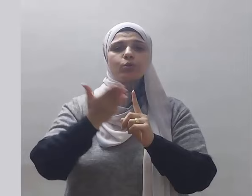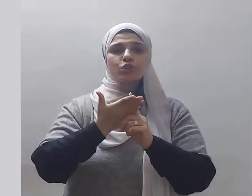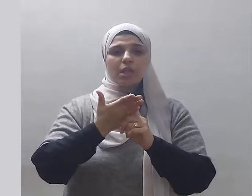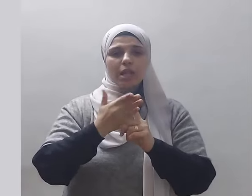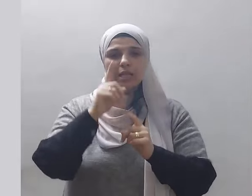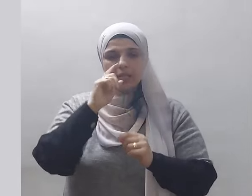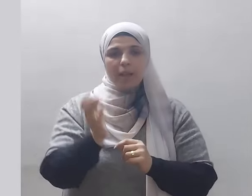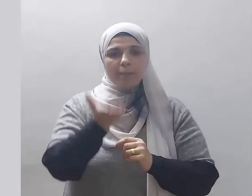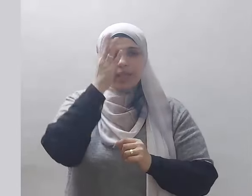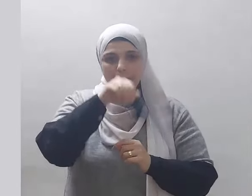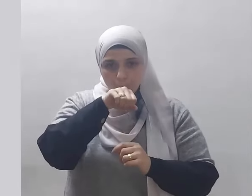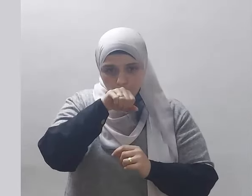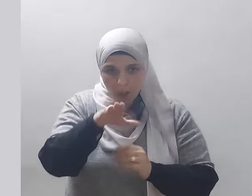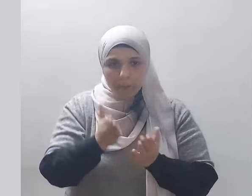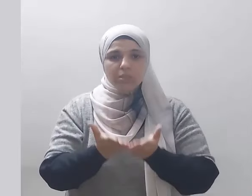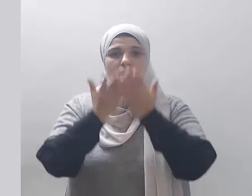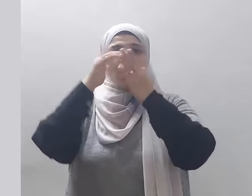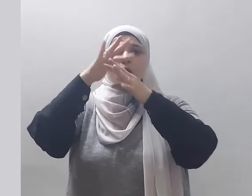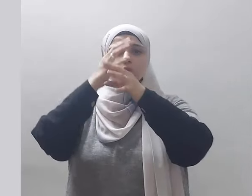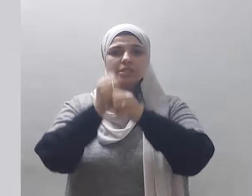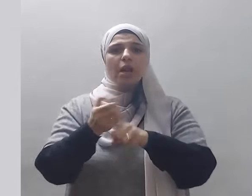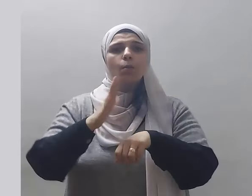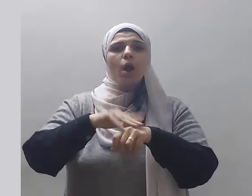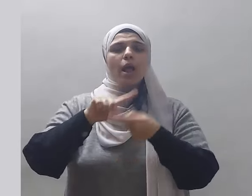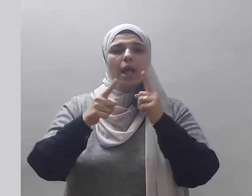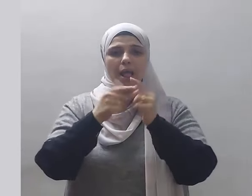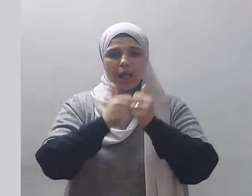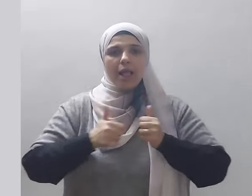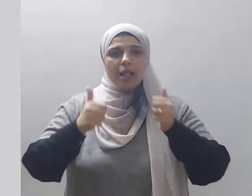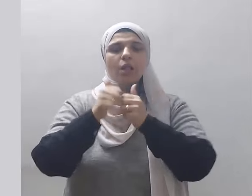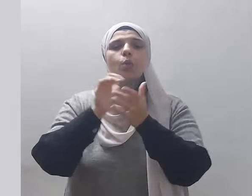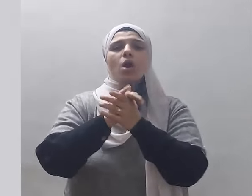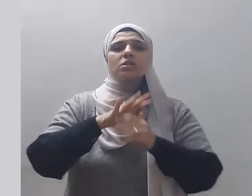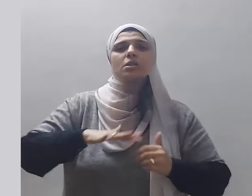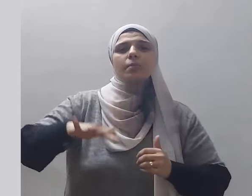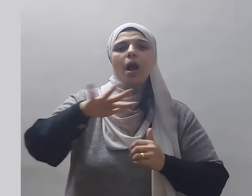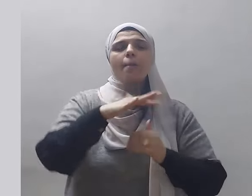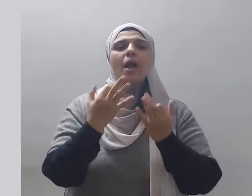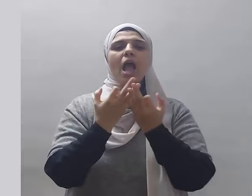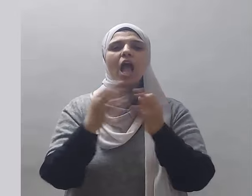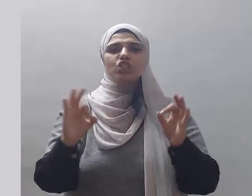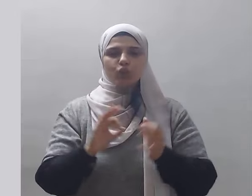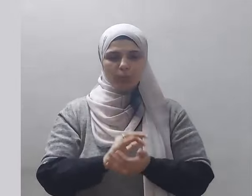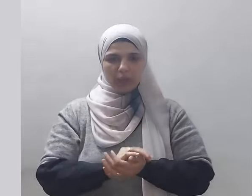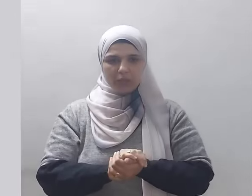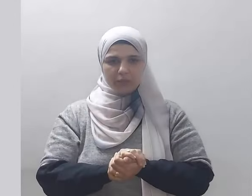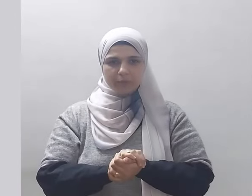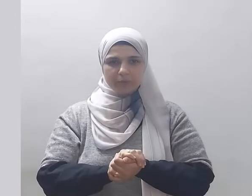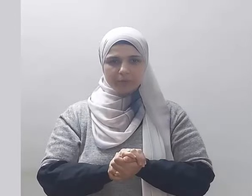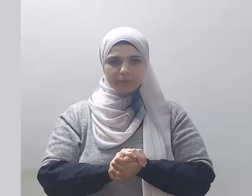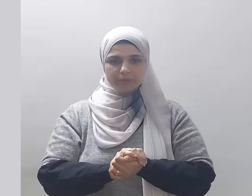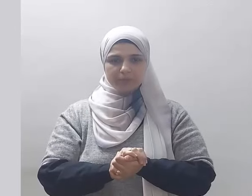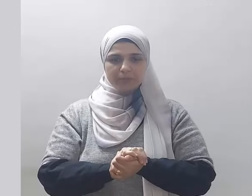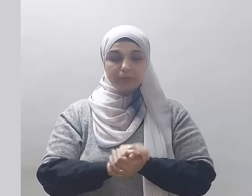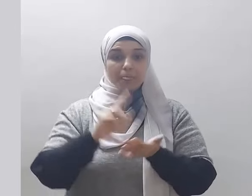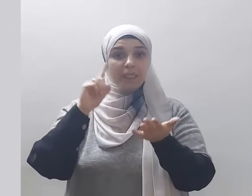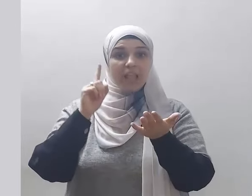سيدنا محمد صلى الله عليه وسلم وعلى اله وصحبه اجمعين ان فضل الدفاع عن